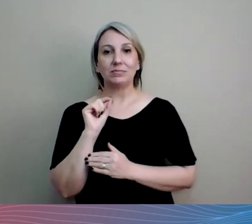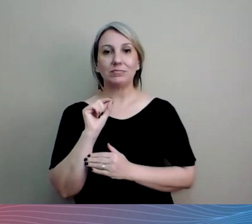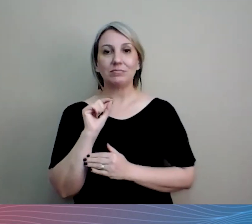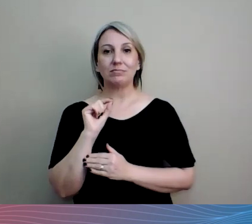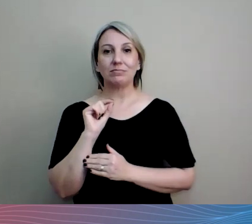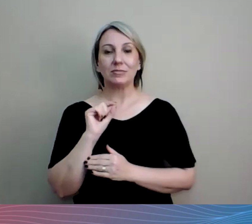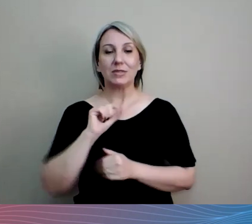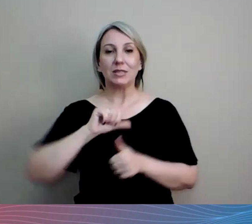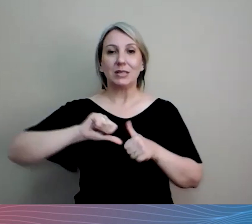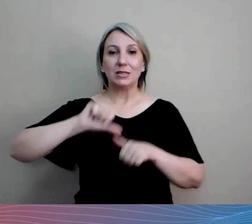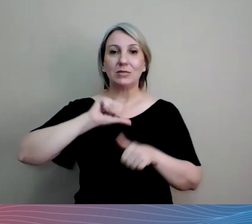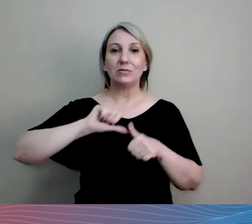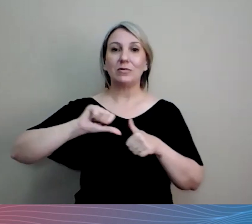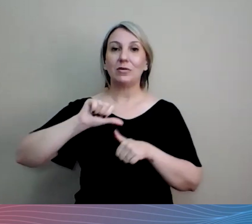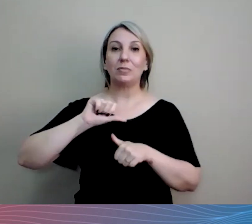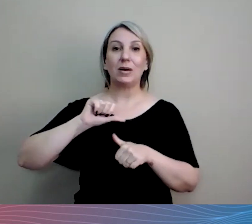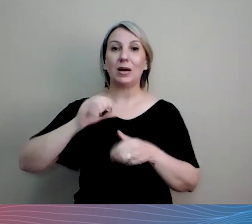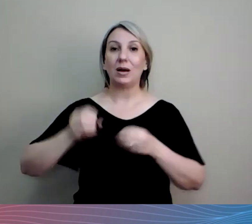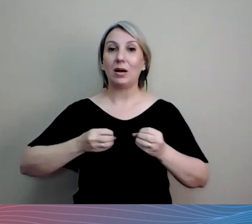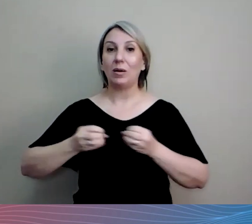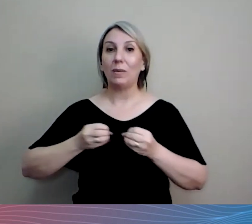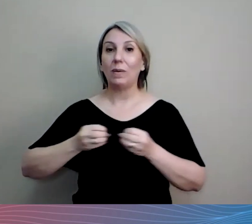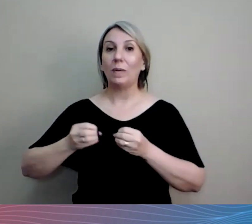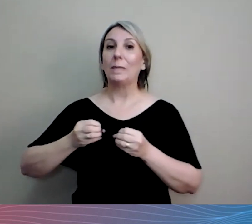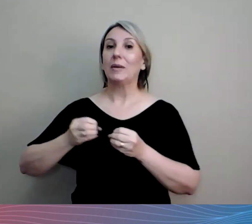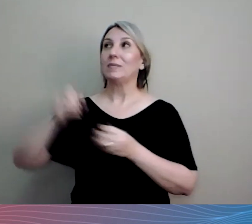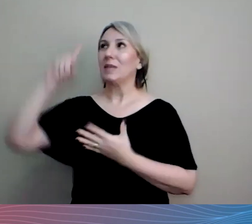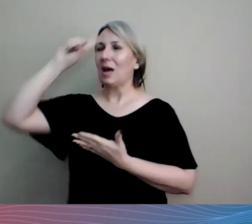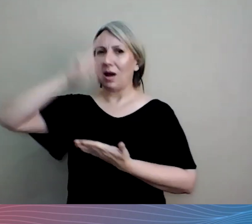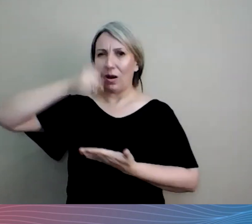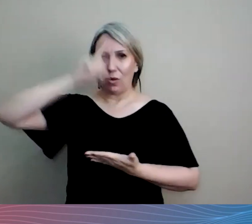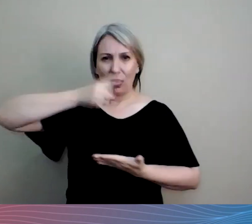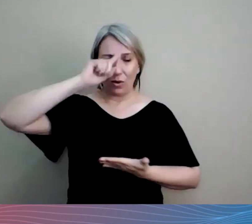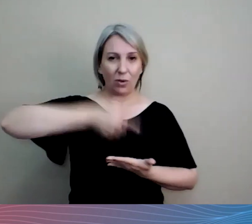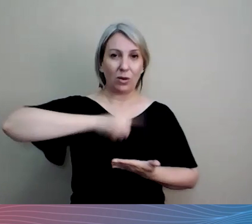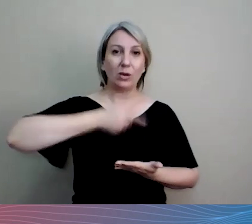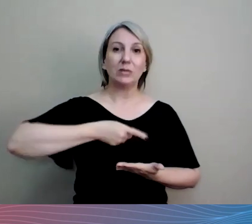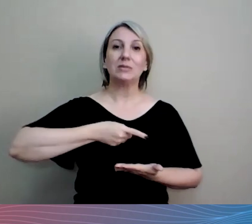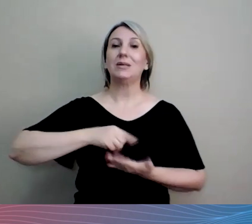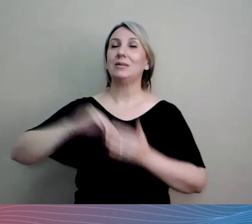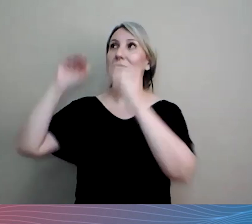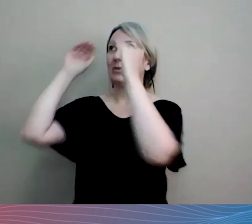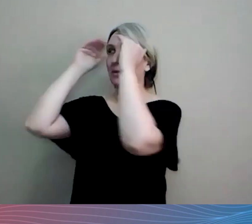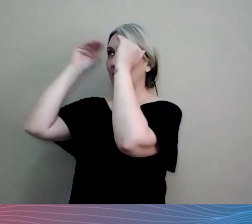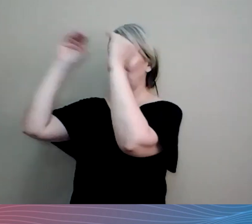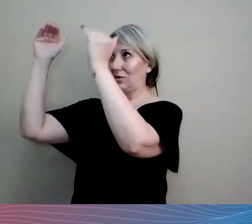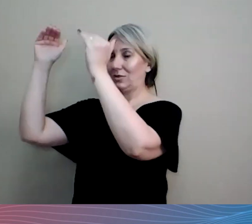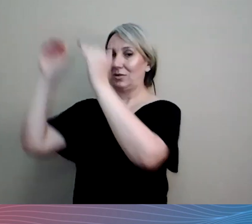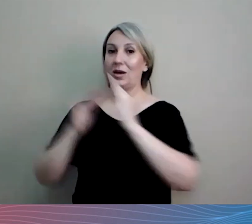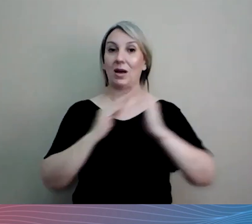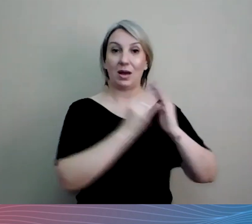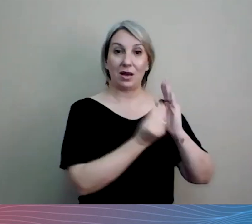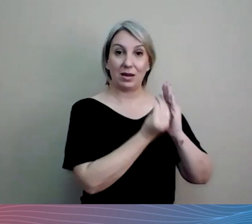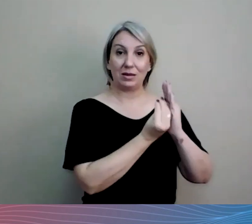Deus. Deus quer fazer a sua vontade prevalecer através da igreja,